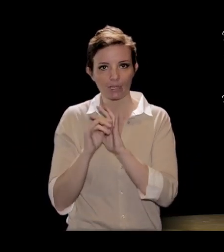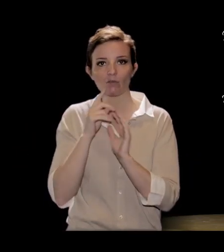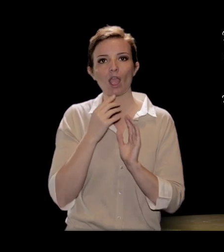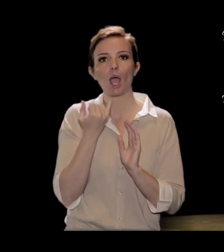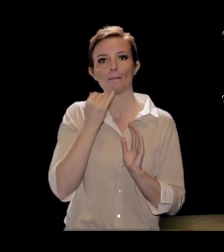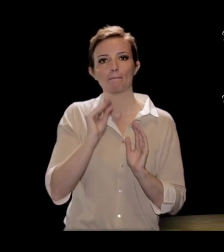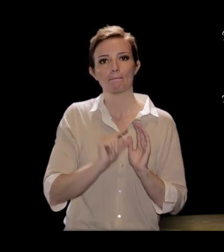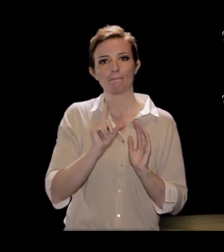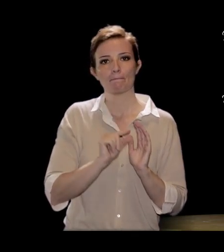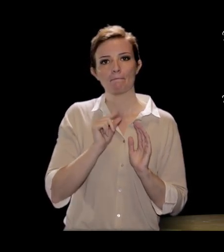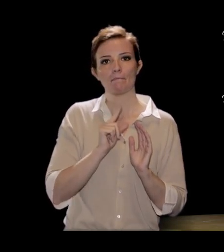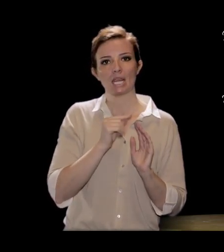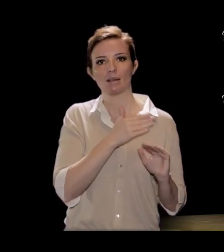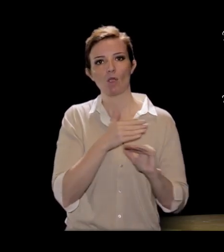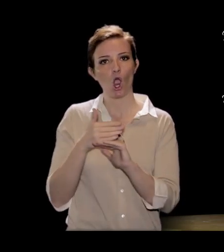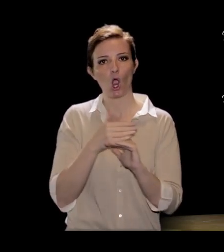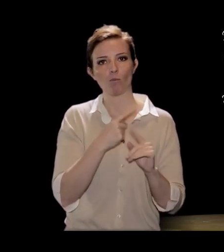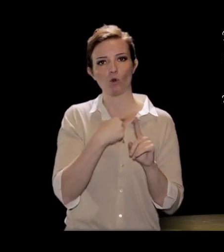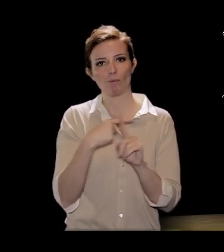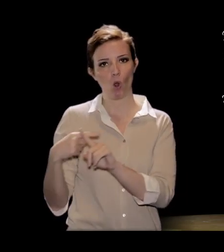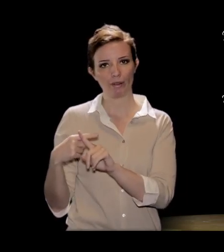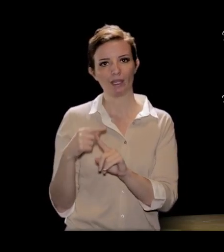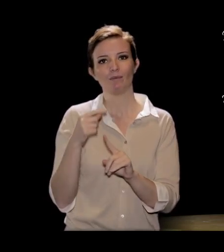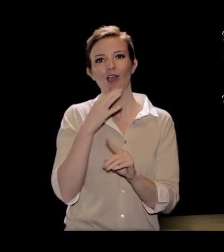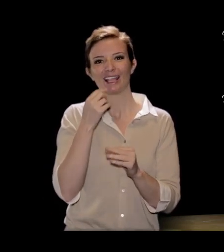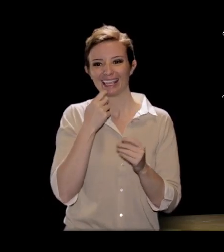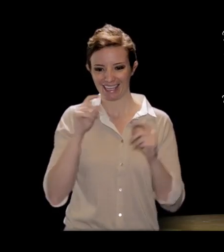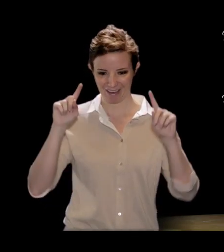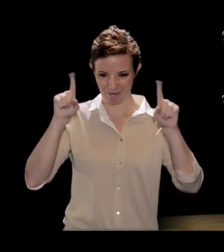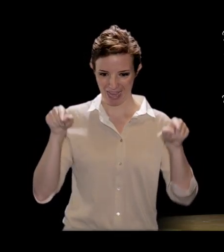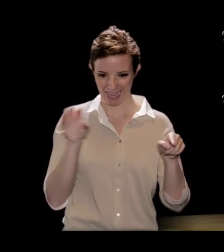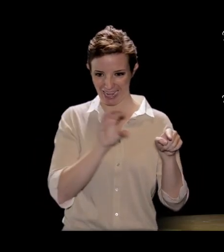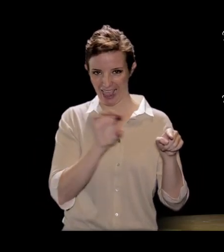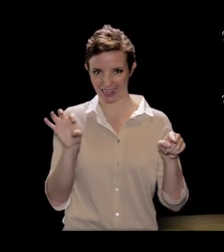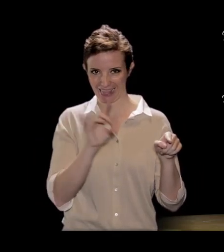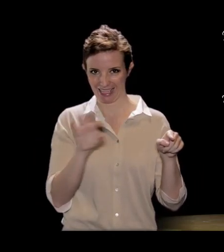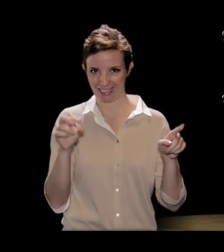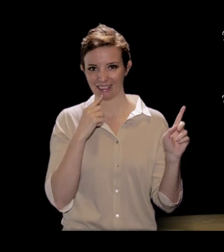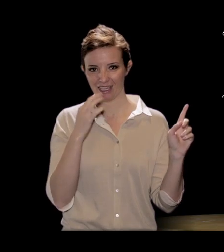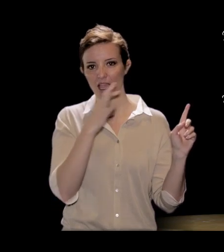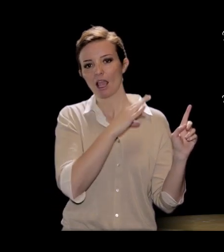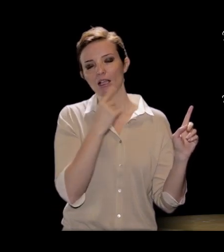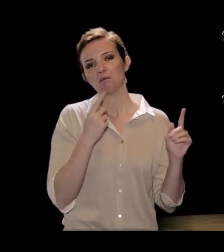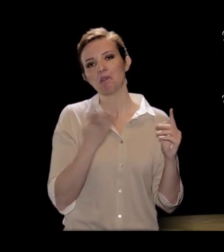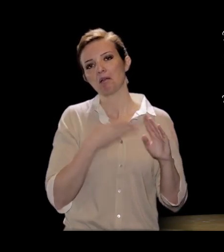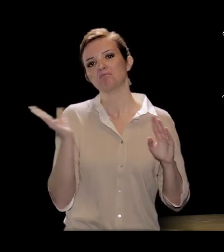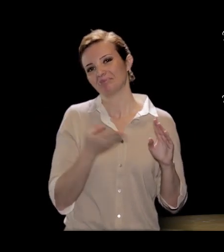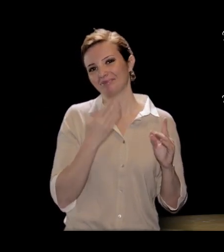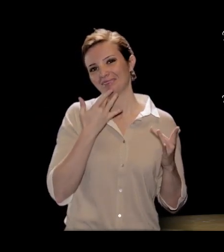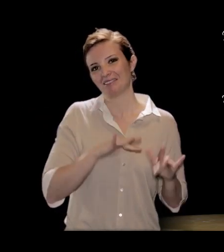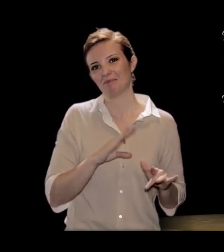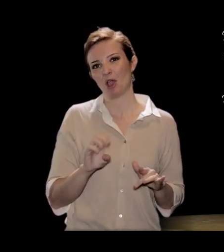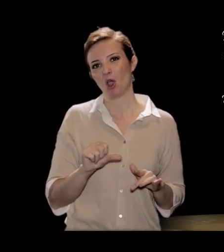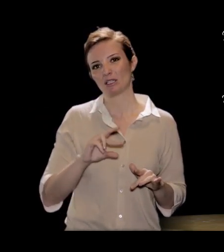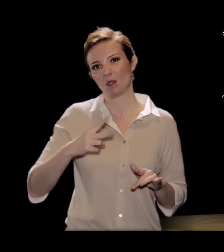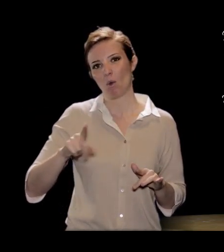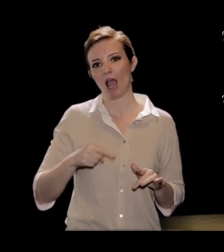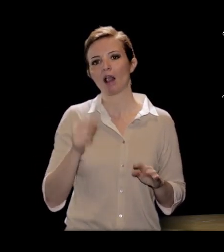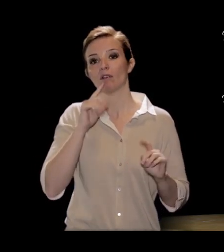multiplo dei termini presenti all'interno della parentesi che in questo caso è banalmente cosen quadro alfa e quindi avremo 2